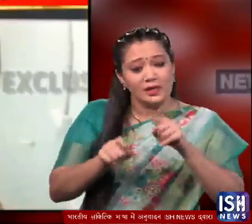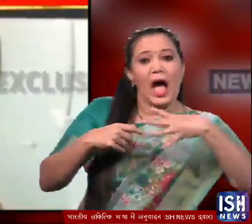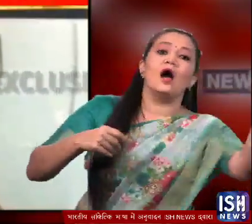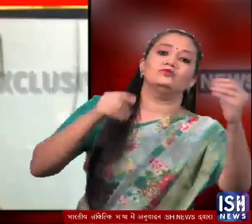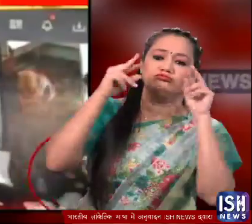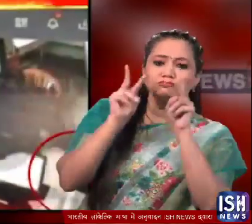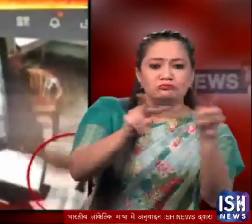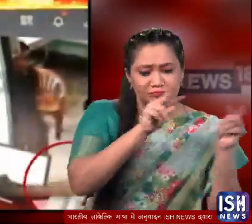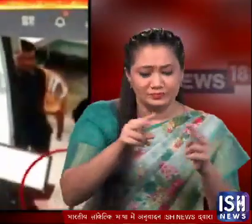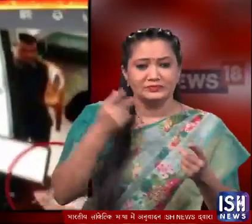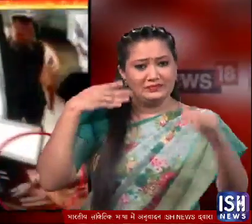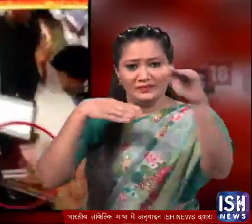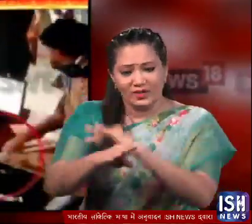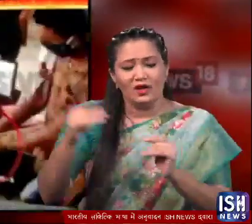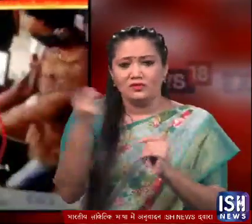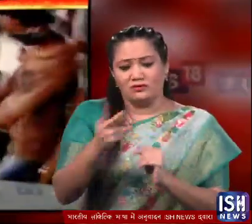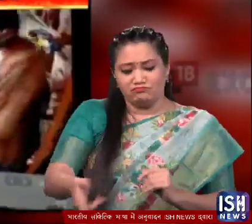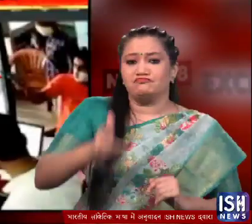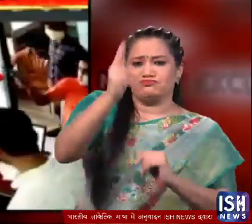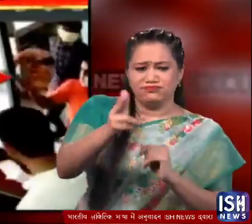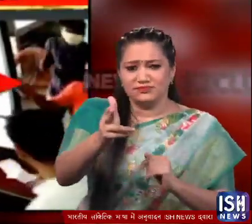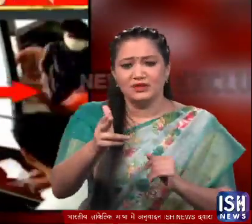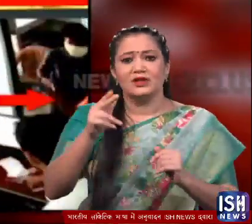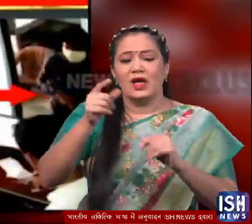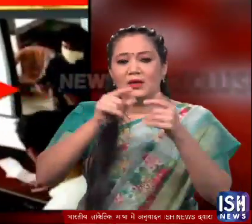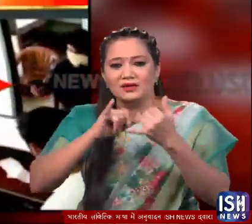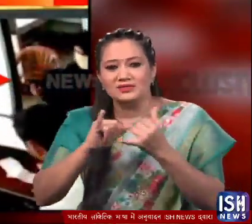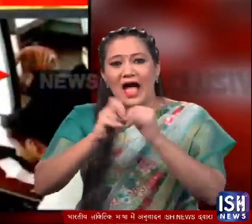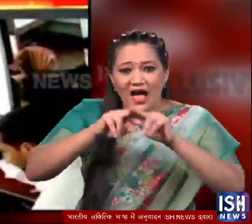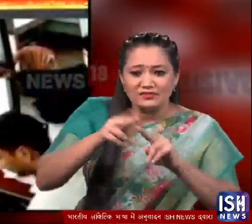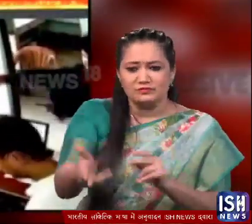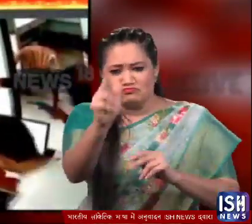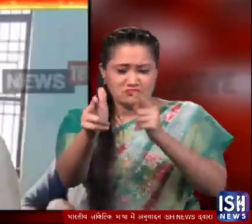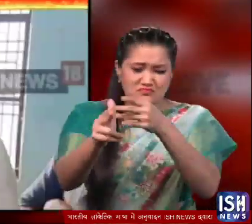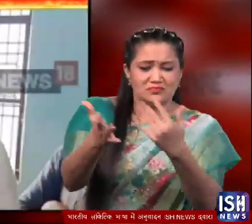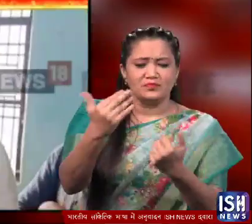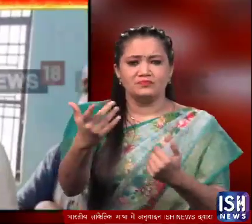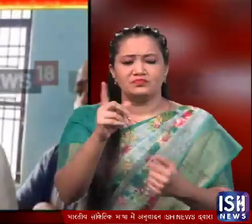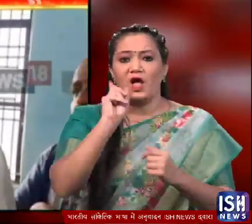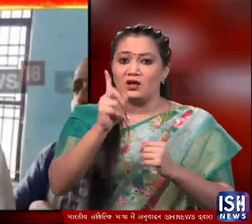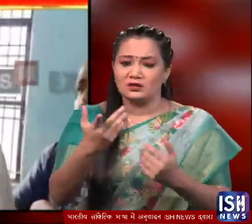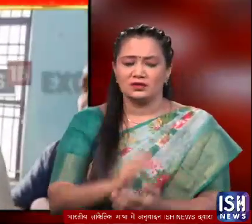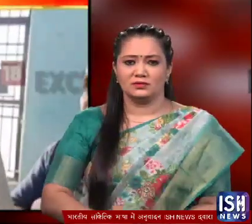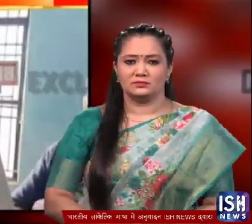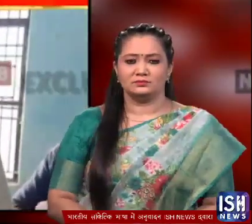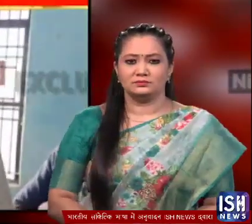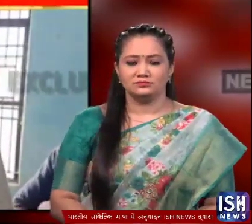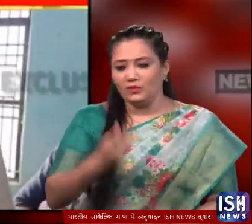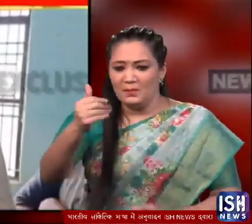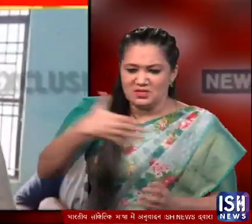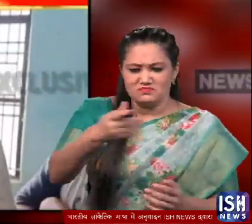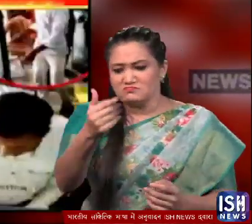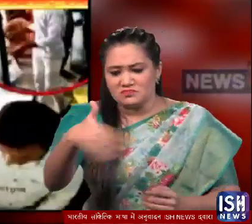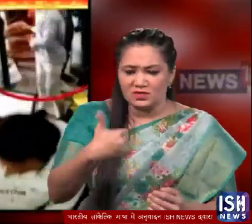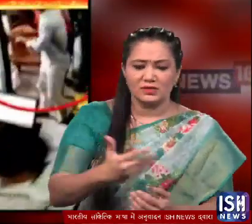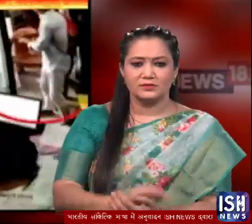के लिए खड़ा हो गया। अंदर पहुंचते ही पांचों ने पिस्टल निकाल ली और वहां बैठे कर्मचारियों पर उसे तान दिया। अंदर आकर के बैग पटक के बोले कि पैसा भरो, जल्दी